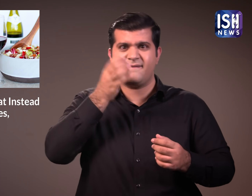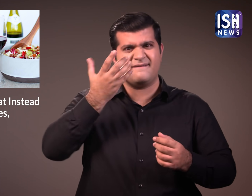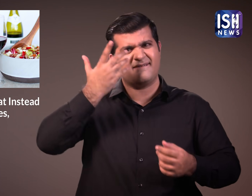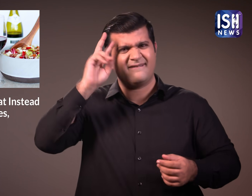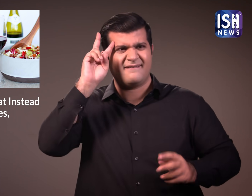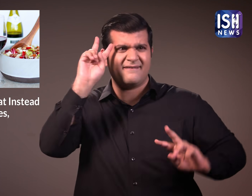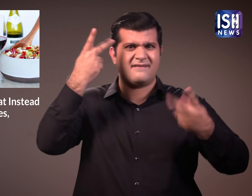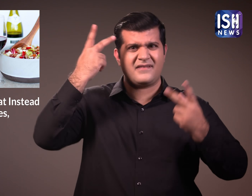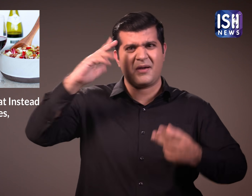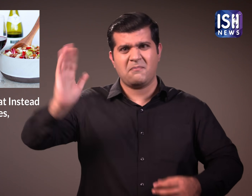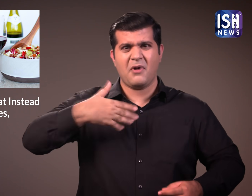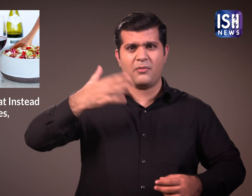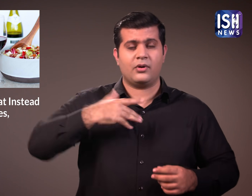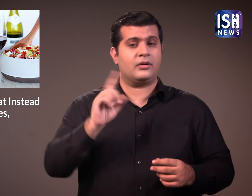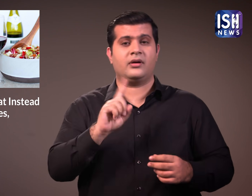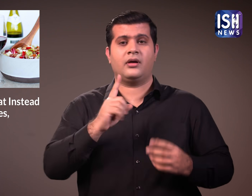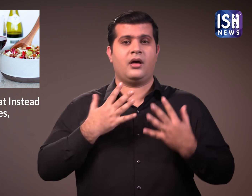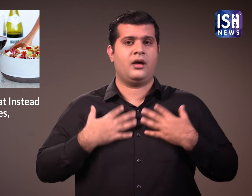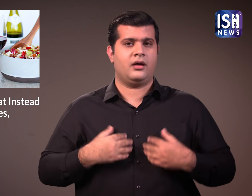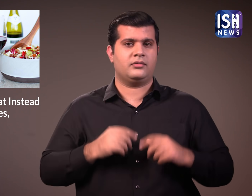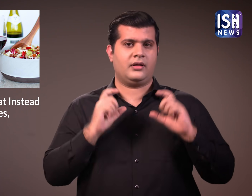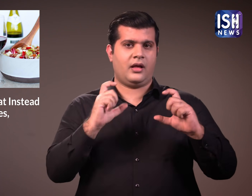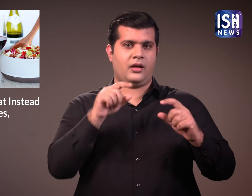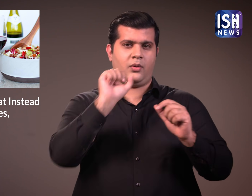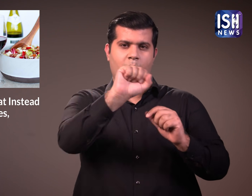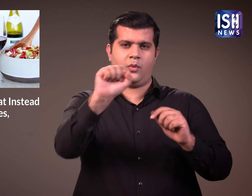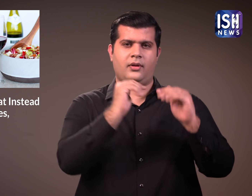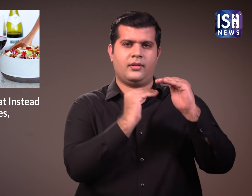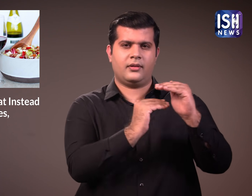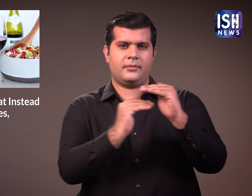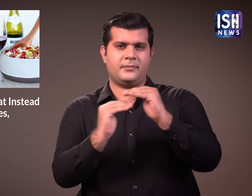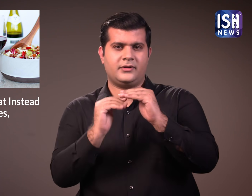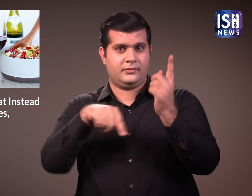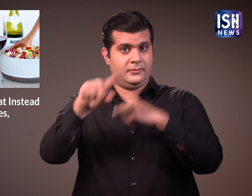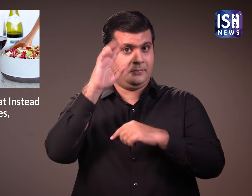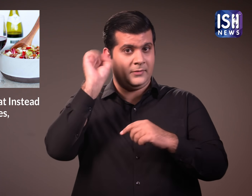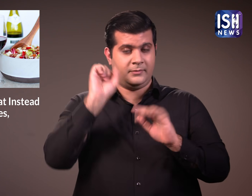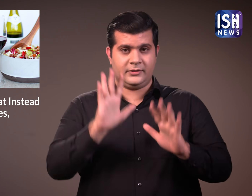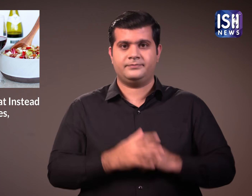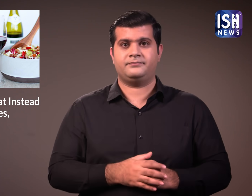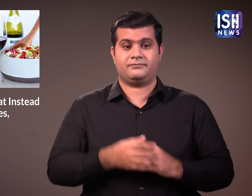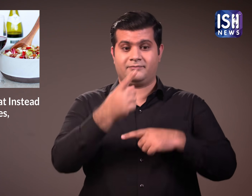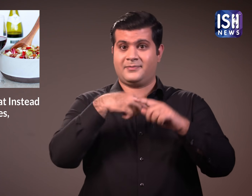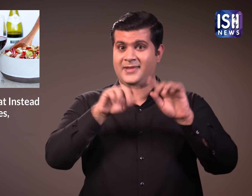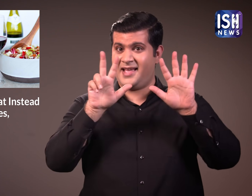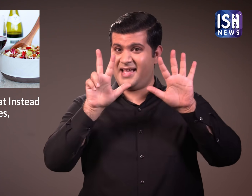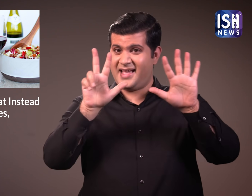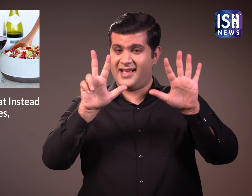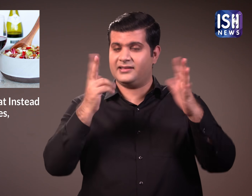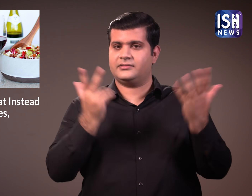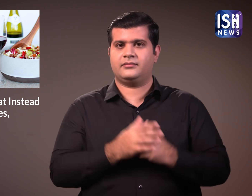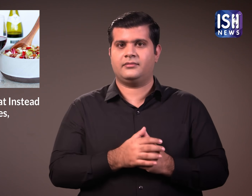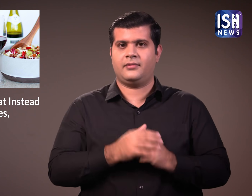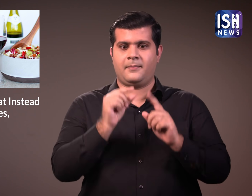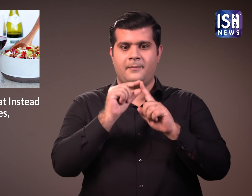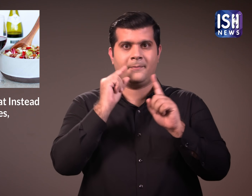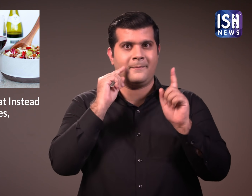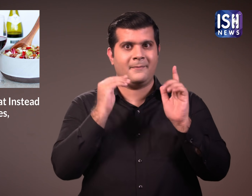सुनिश्चित करें कि आप अधिक मात्रा में शराब न पिए, लिमिट में पिए, सेहत का ध्यान रखे। याद रखे, लोग कभी भी